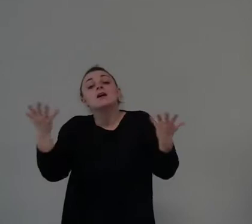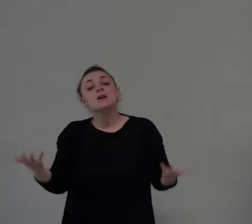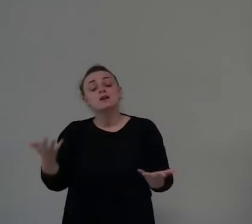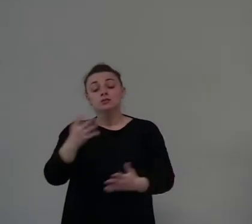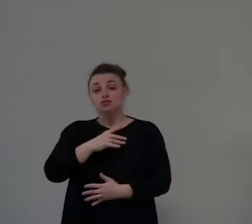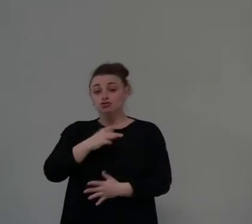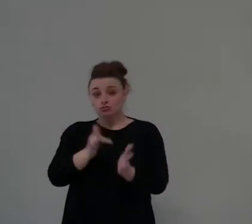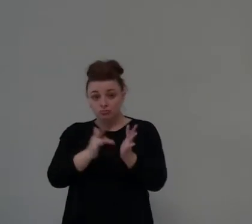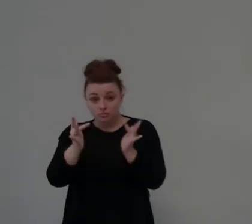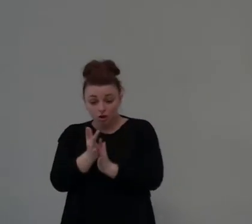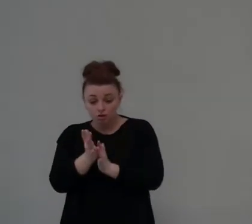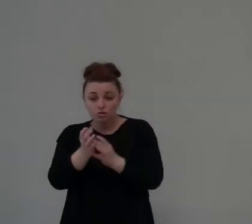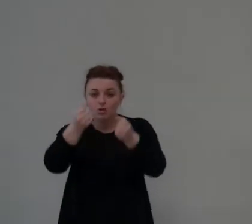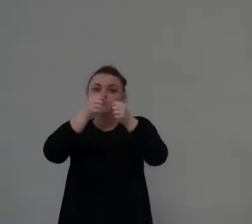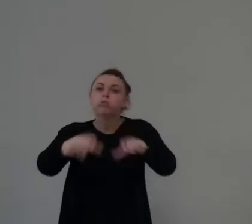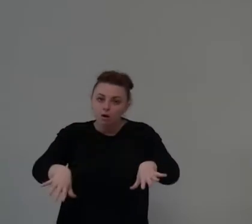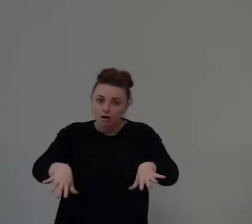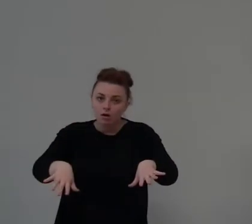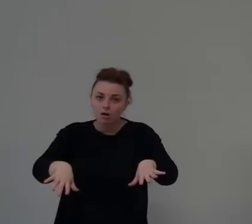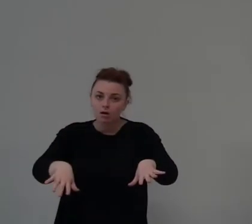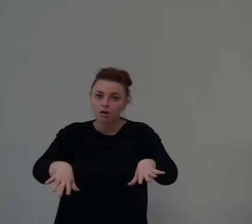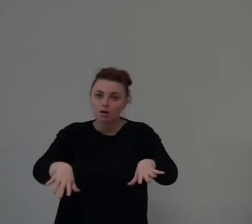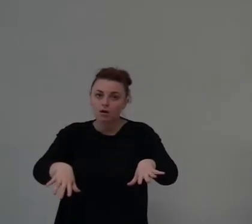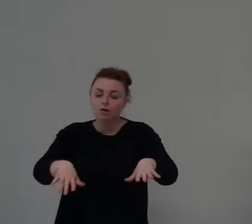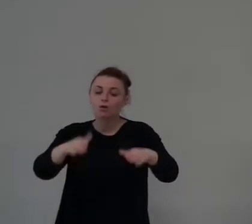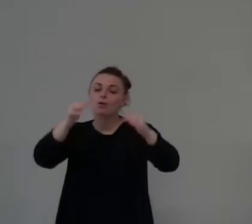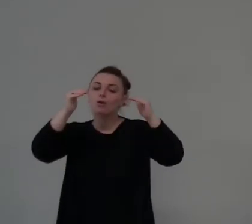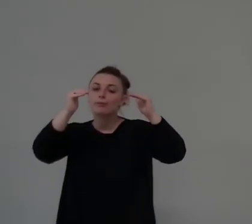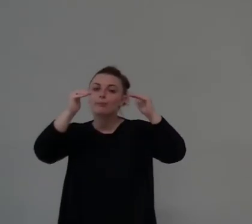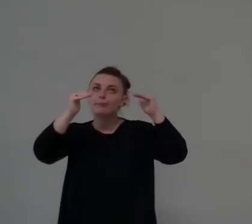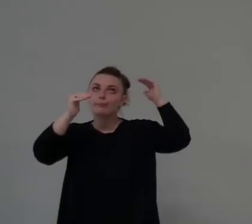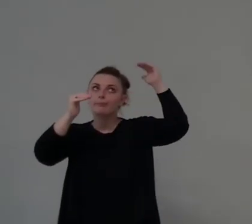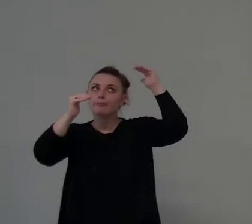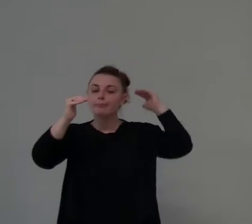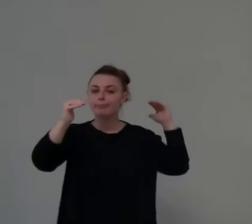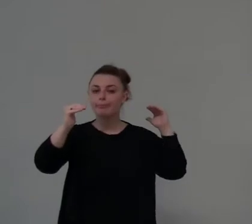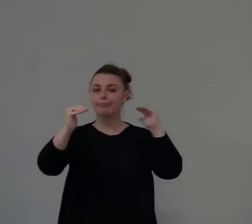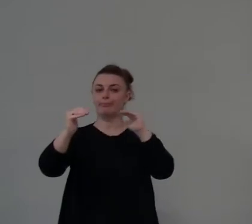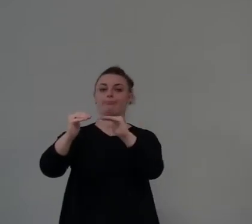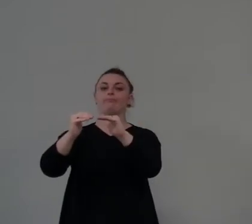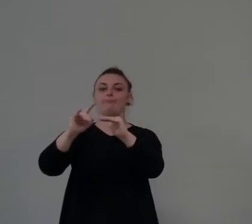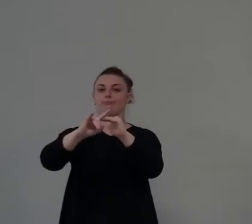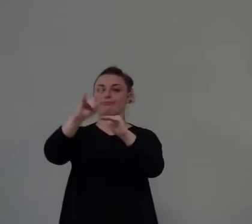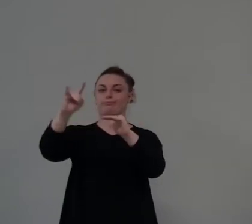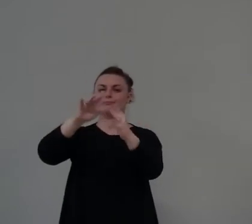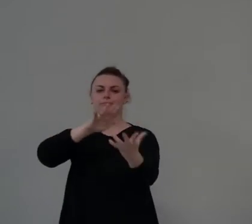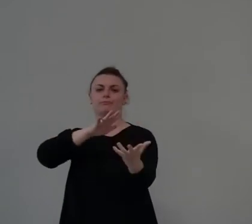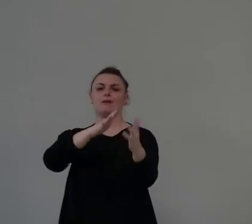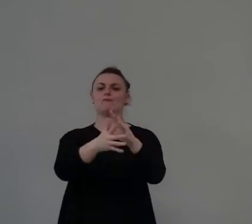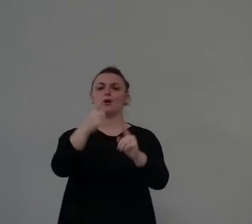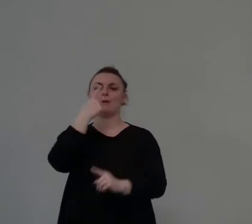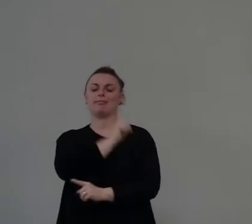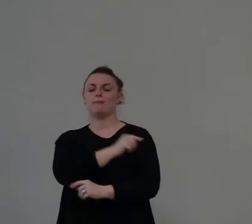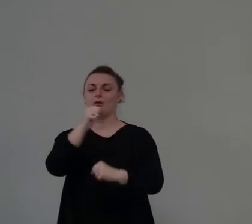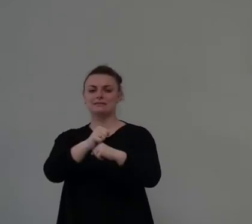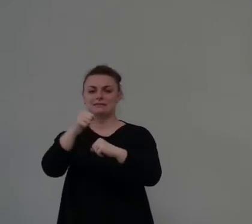quel deserto, se fosse sceso a patti col diavolo e avesse trasformato i sassi in pane, allora